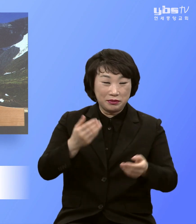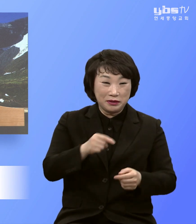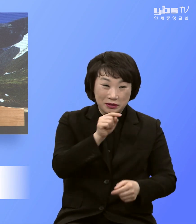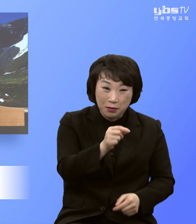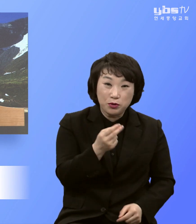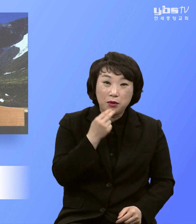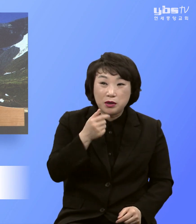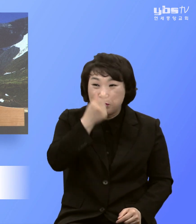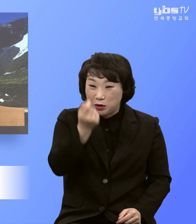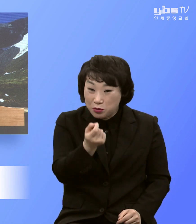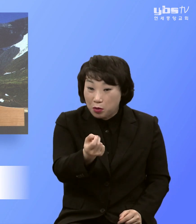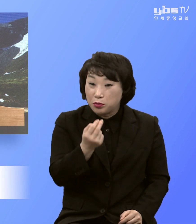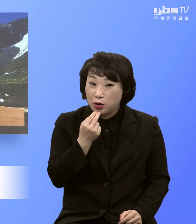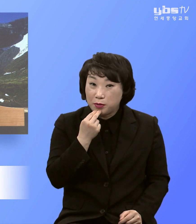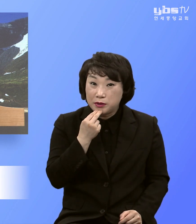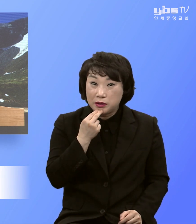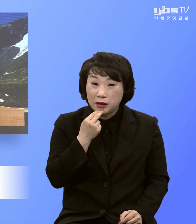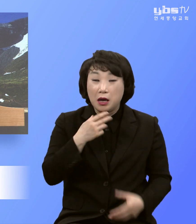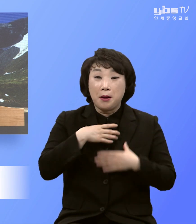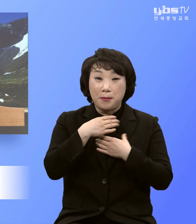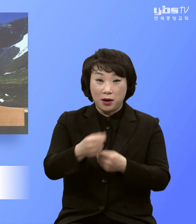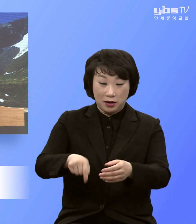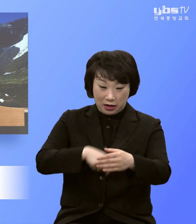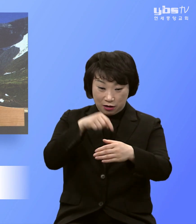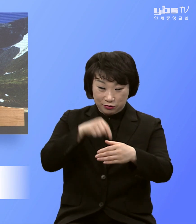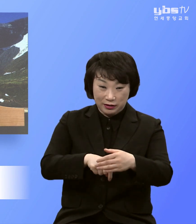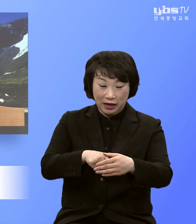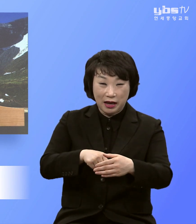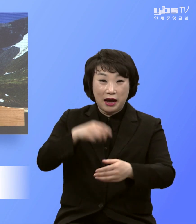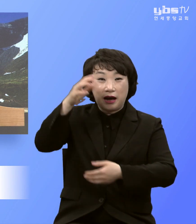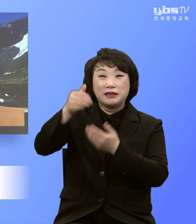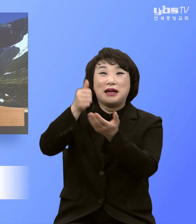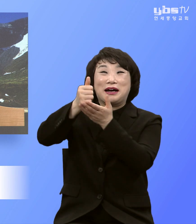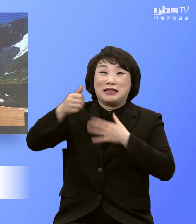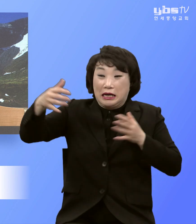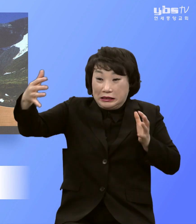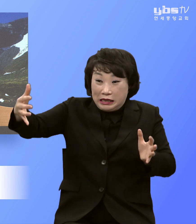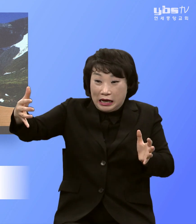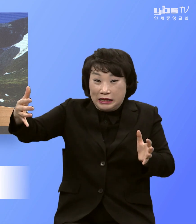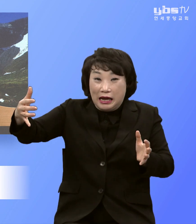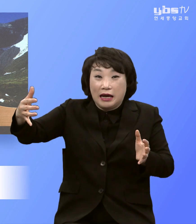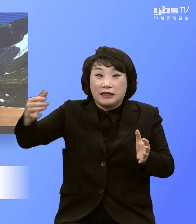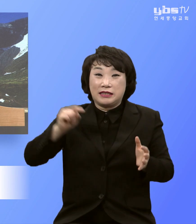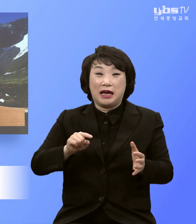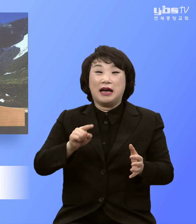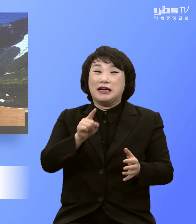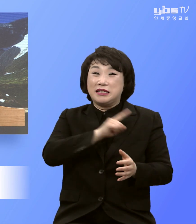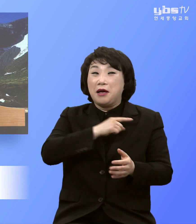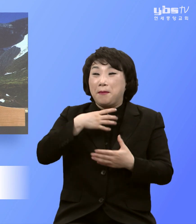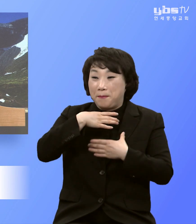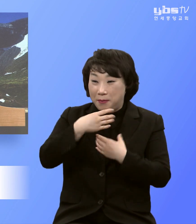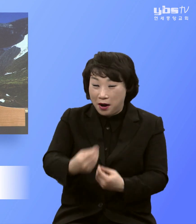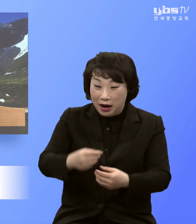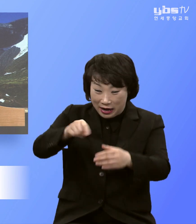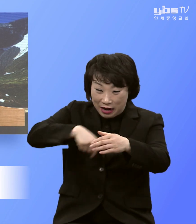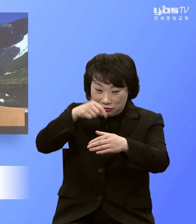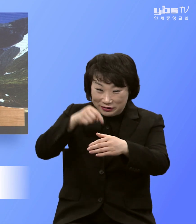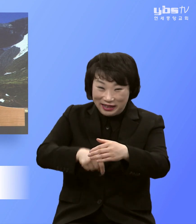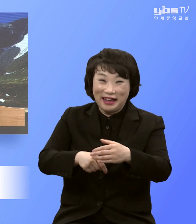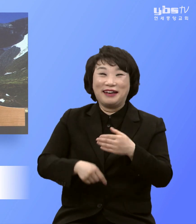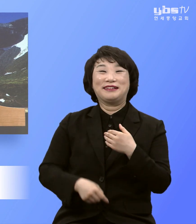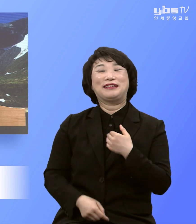없이 흠도 없이 평강 가운데, 하나님과 나와 가장 평안한